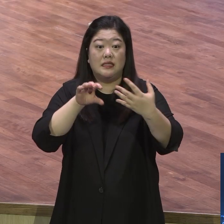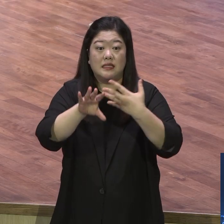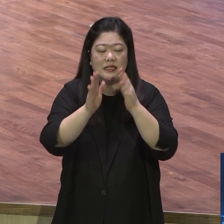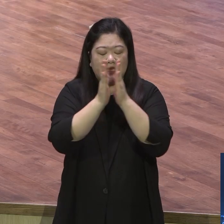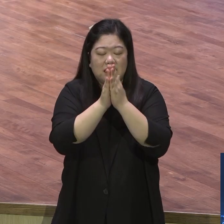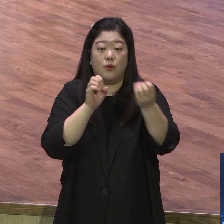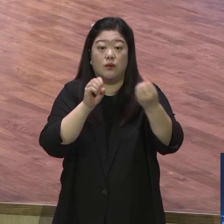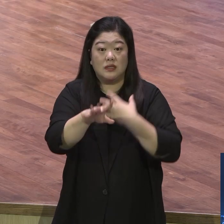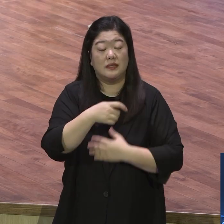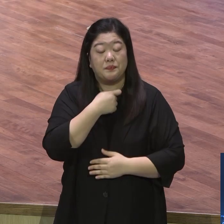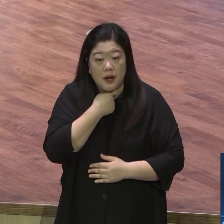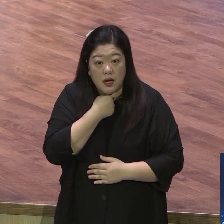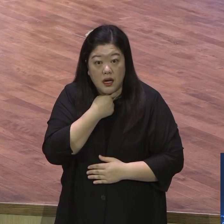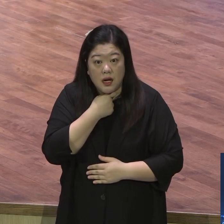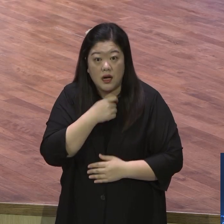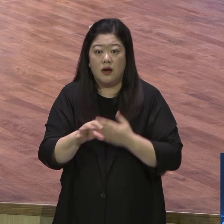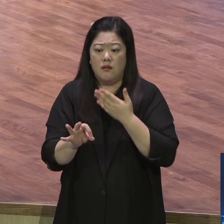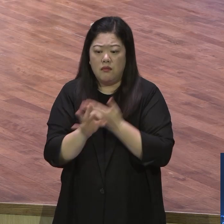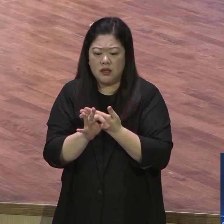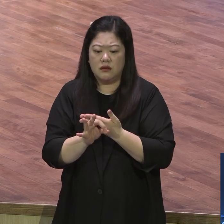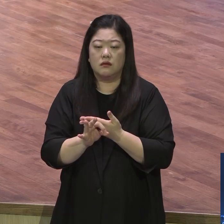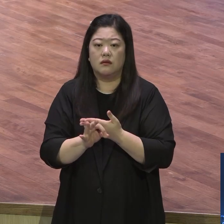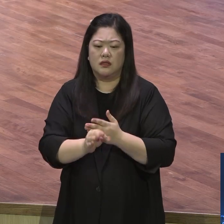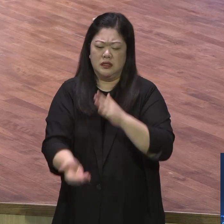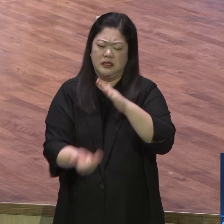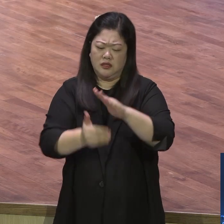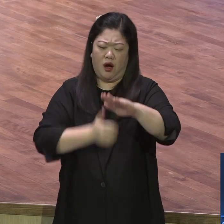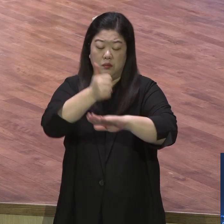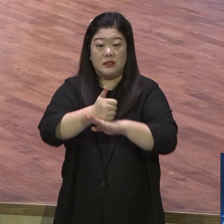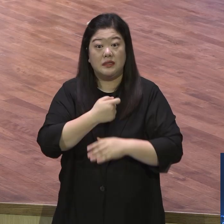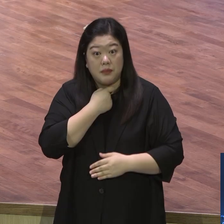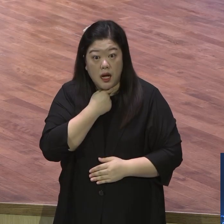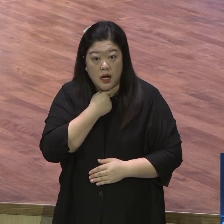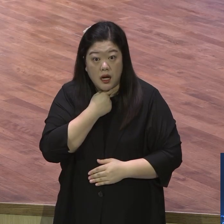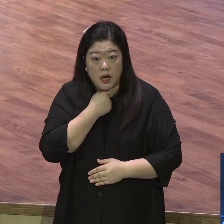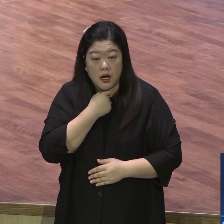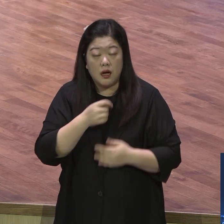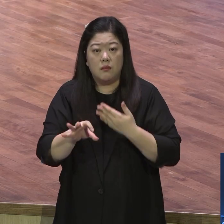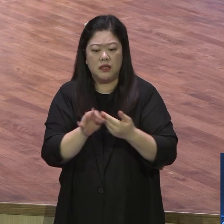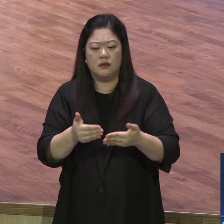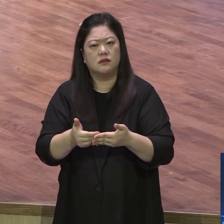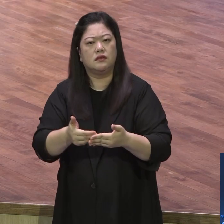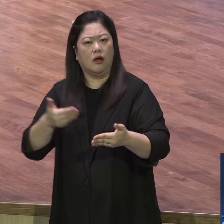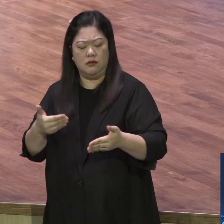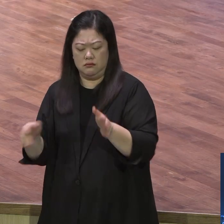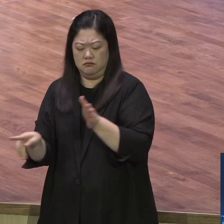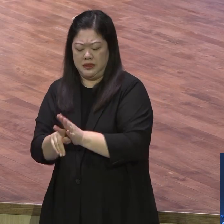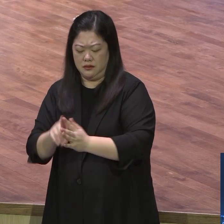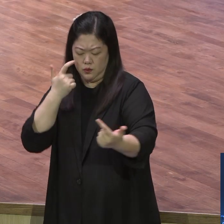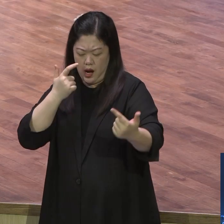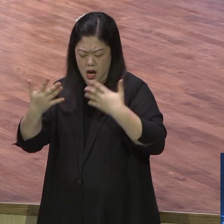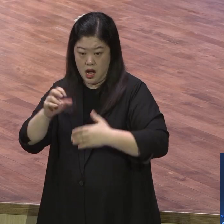누굴 섭니까 서밋 누가 서밋 최정상이 됩니까 절대 믿음 가지고 행하느냐